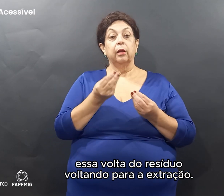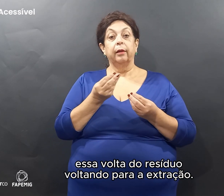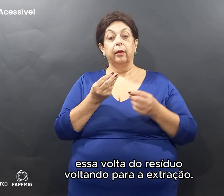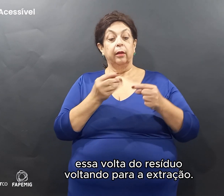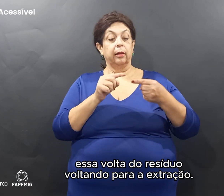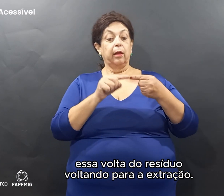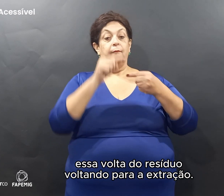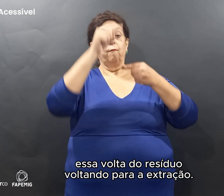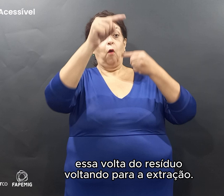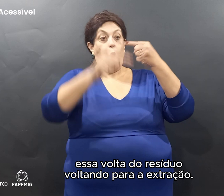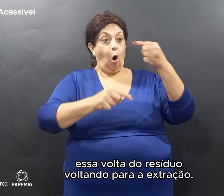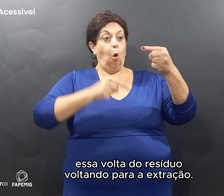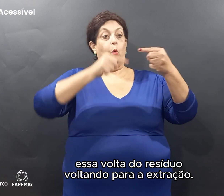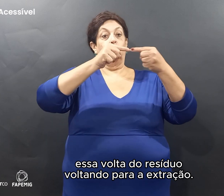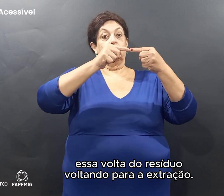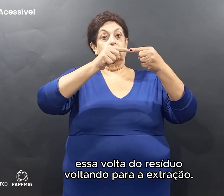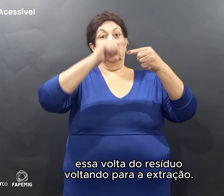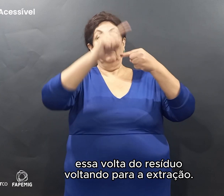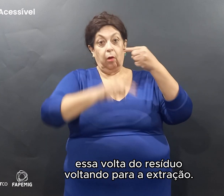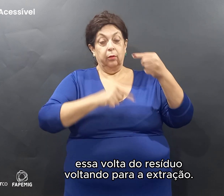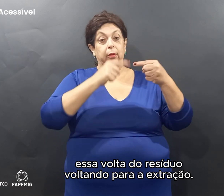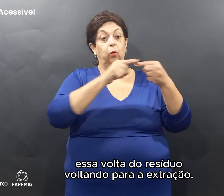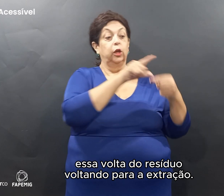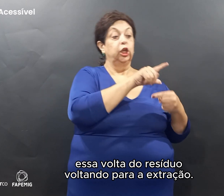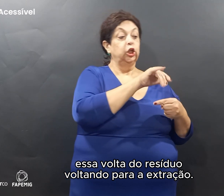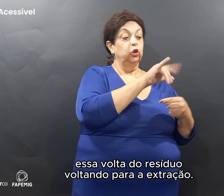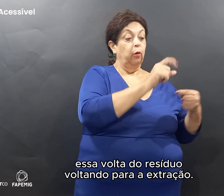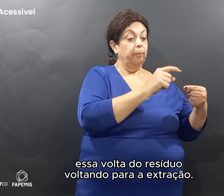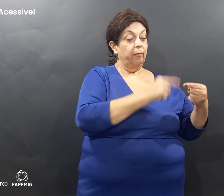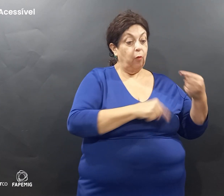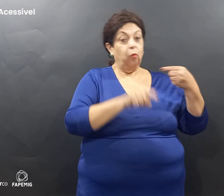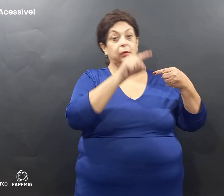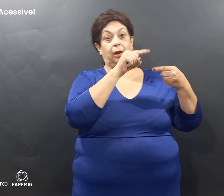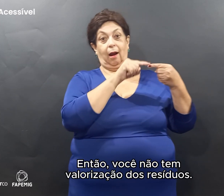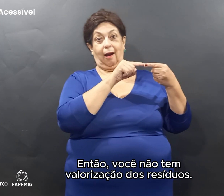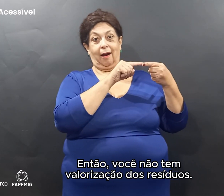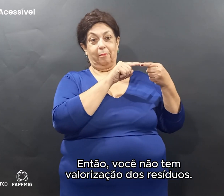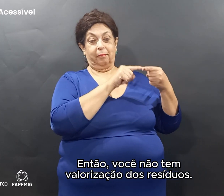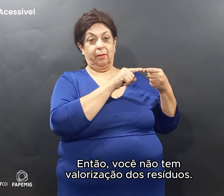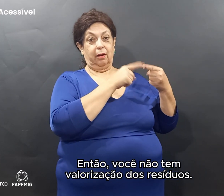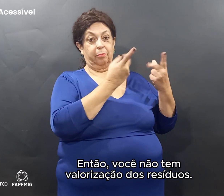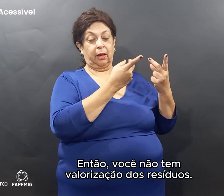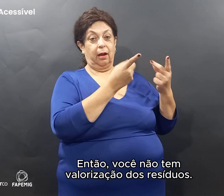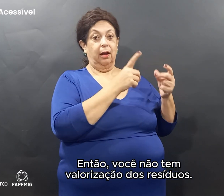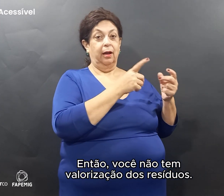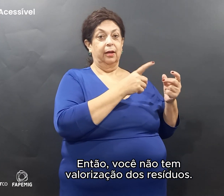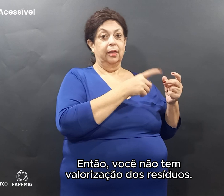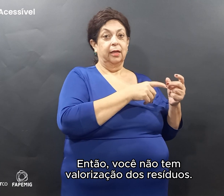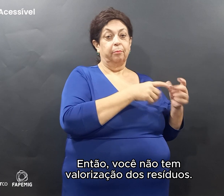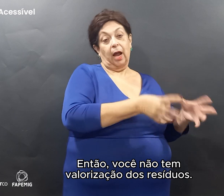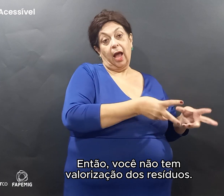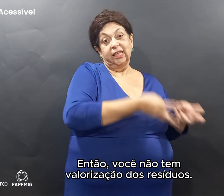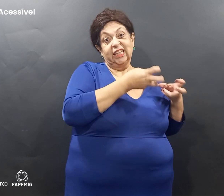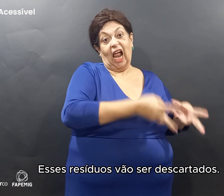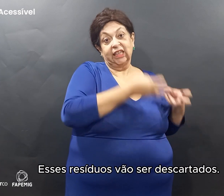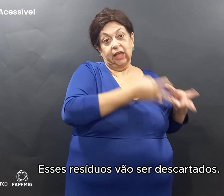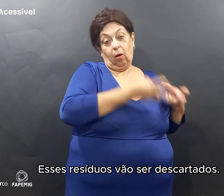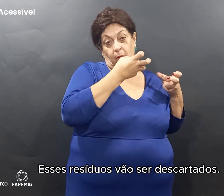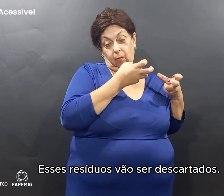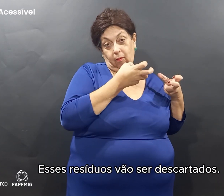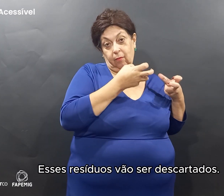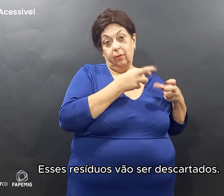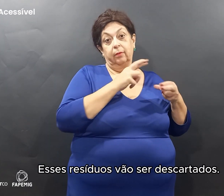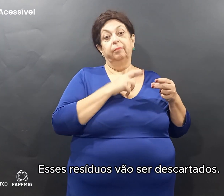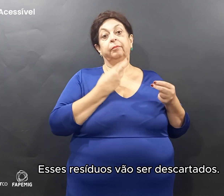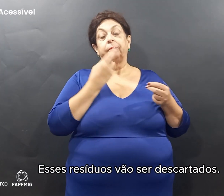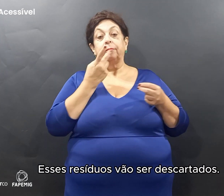né, essa volta do resíduo voltando para a extração. Então, você não tem valorização dos resíduos. Esses resíduos